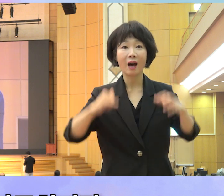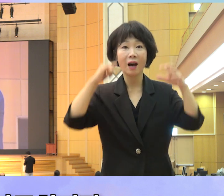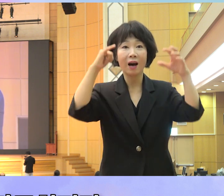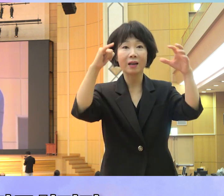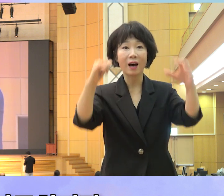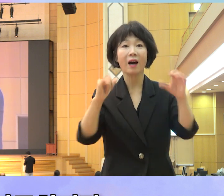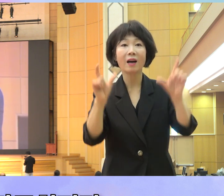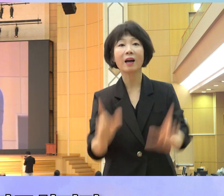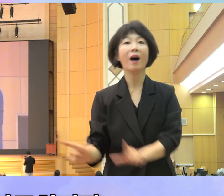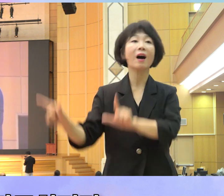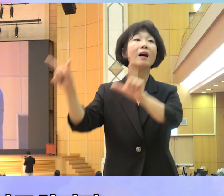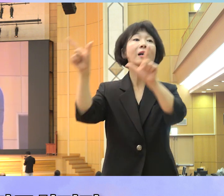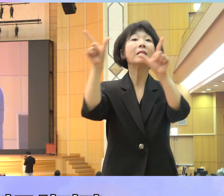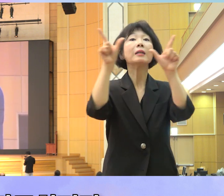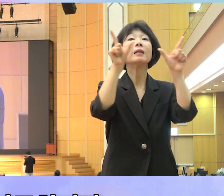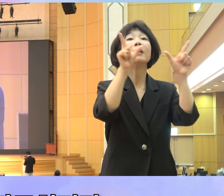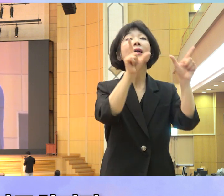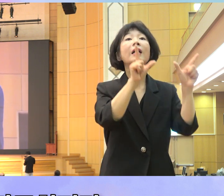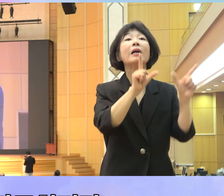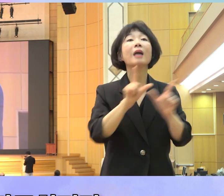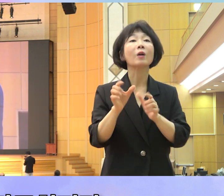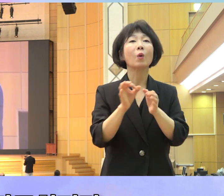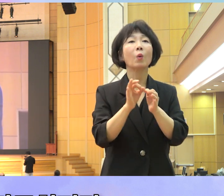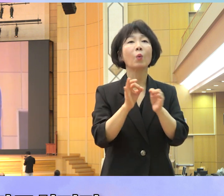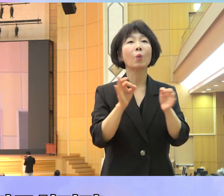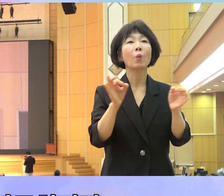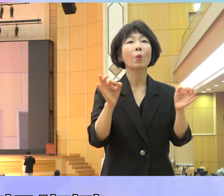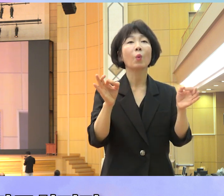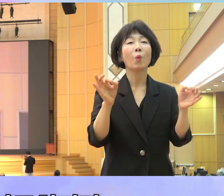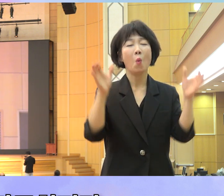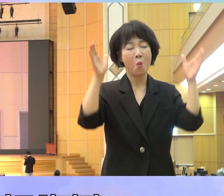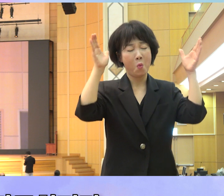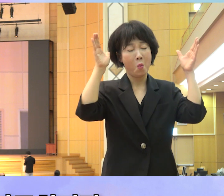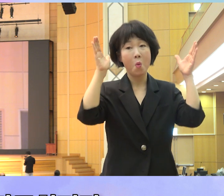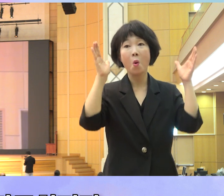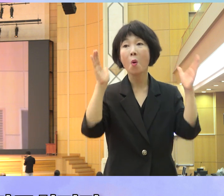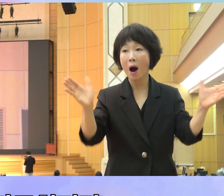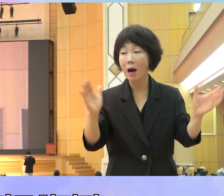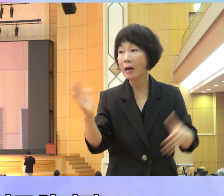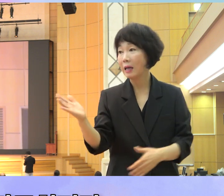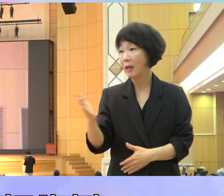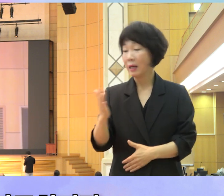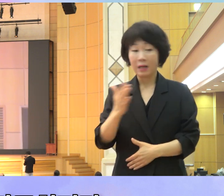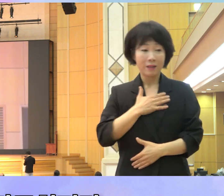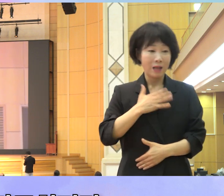세상을 살아가는 나의 힘을 의지할 수 없으니,